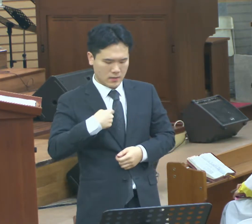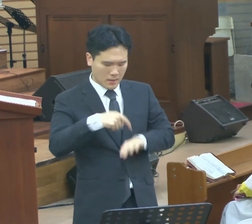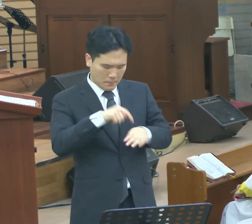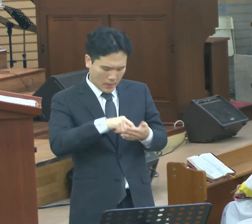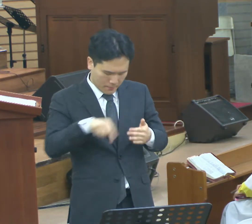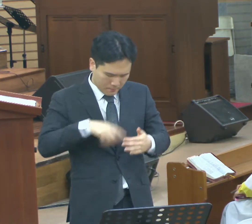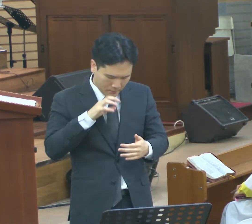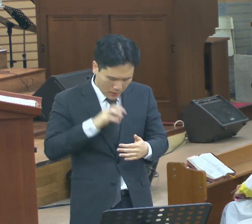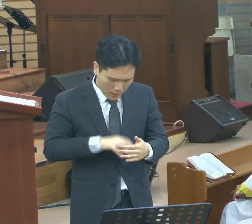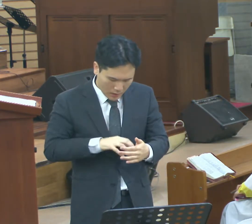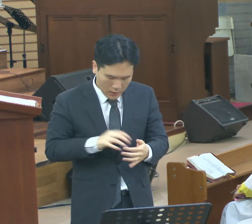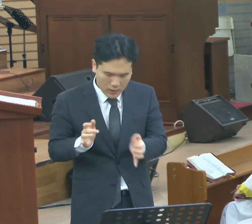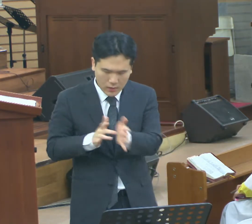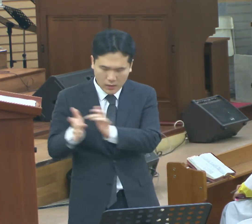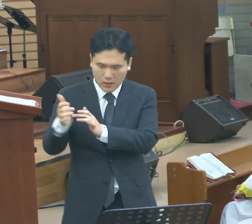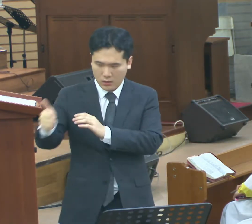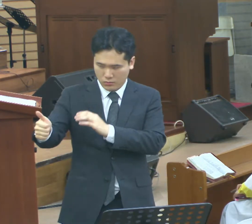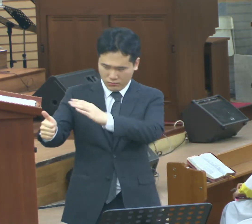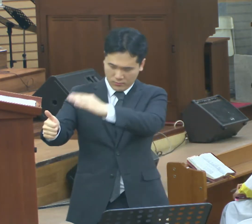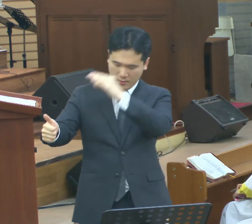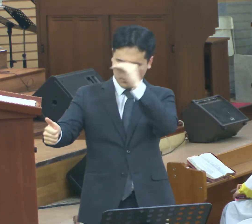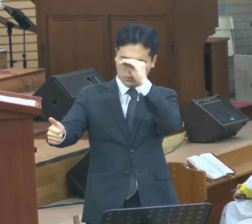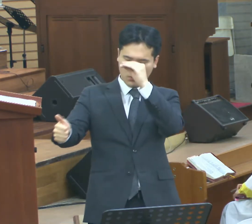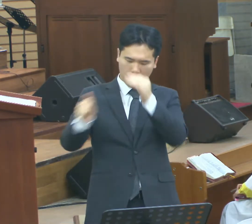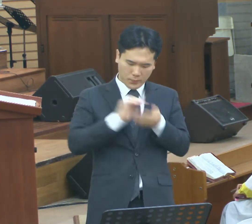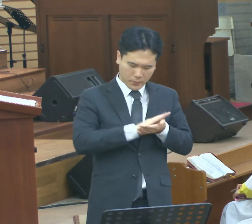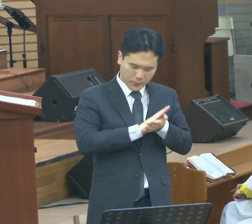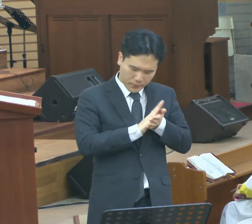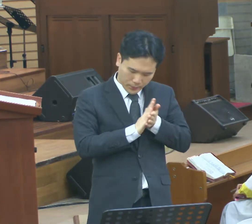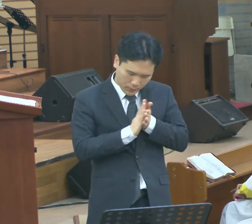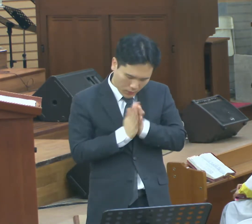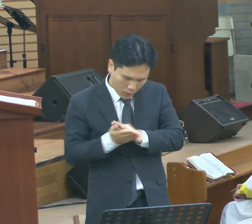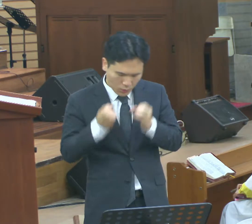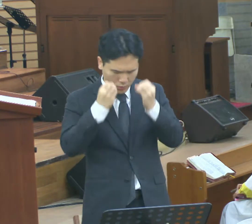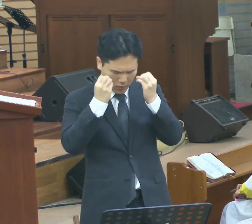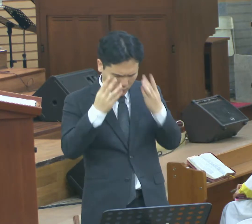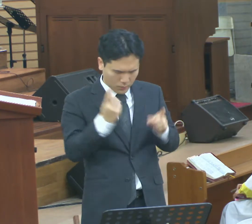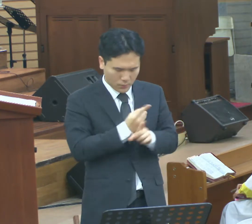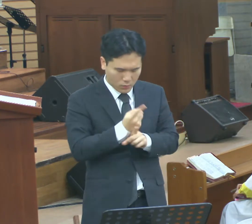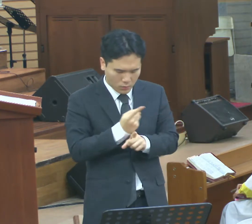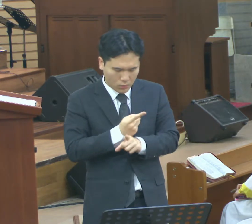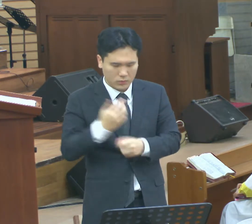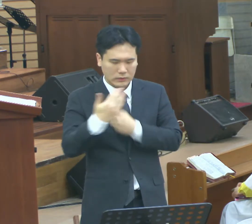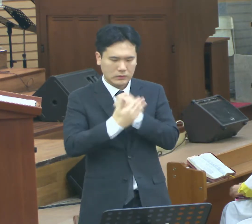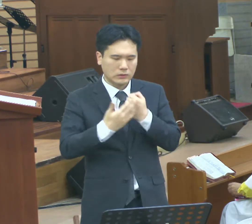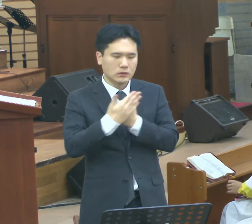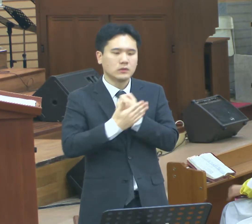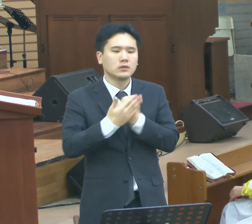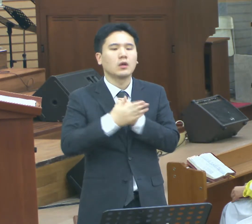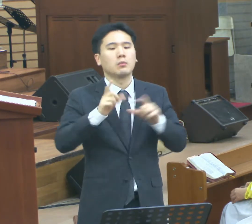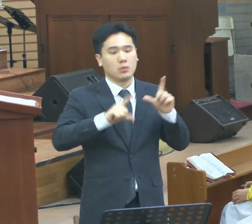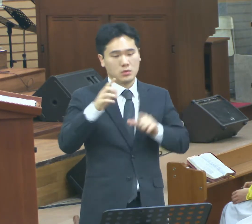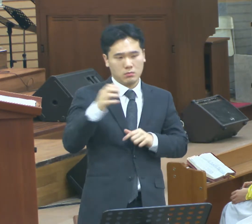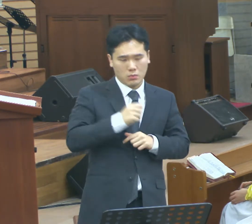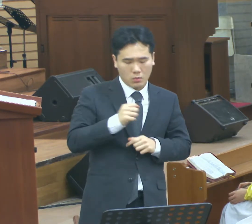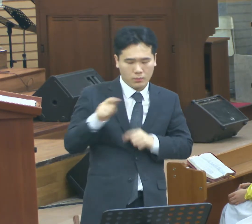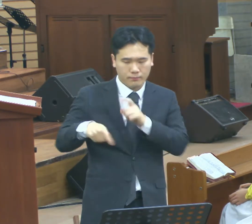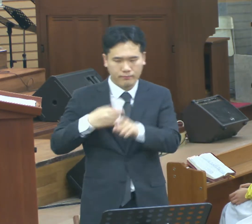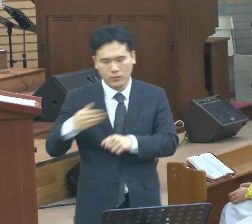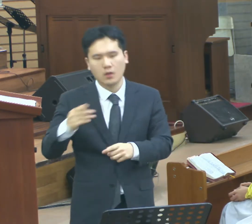담고 변화되고 새롭게 되고 은혜로운 모습으로 나와서 예배하는 게